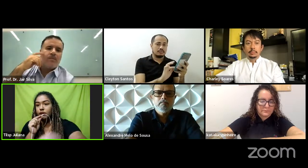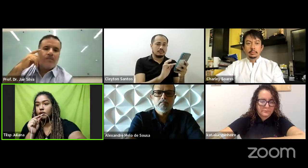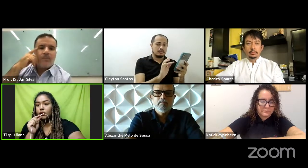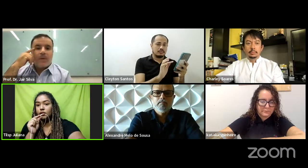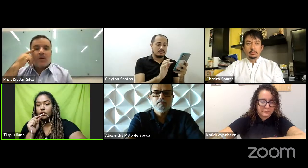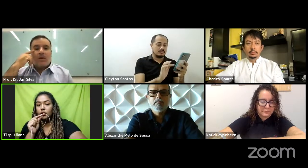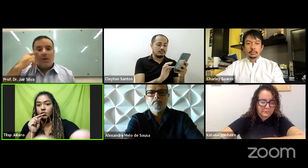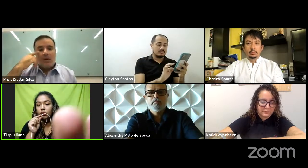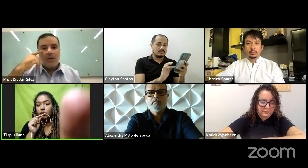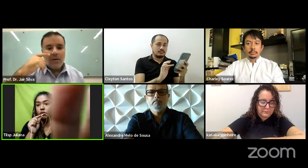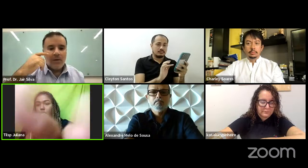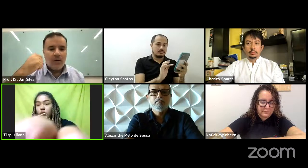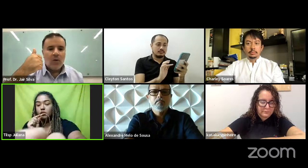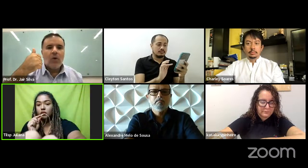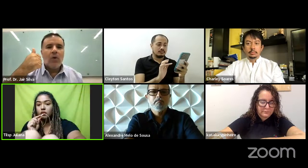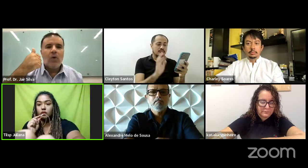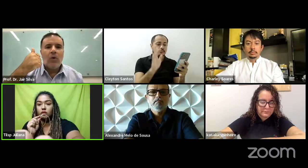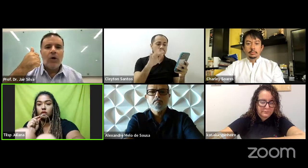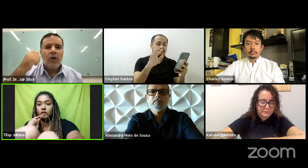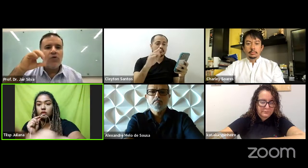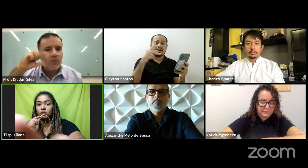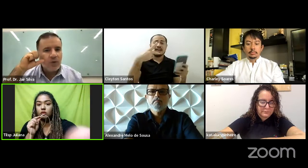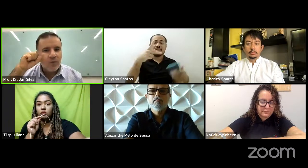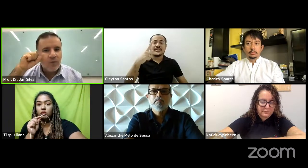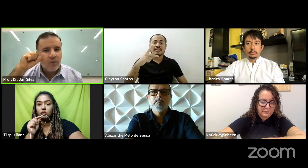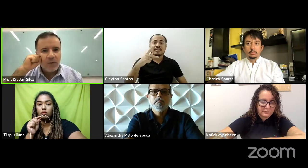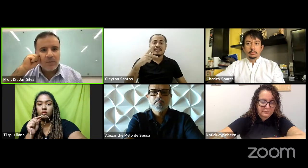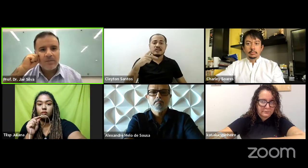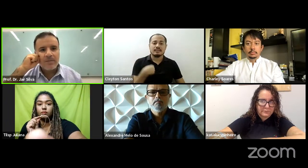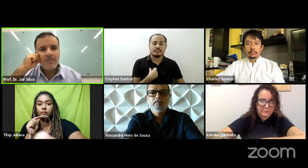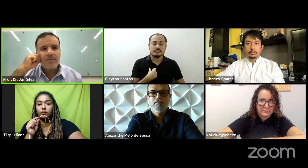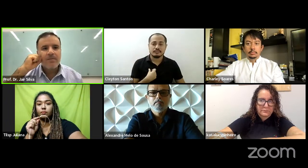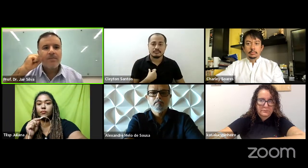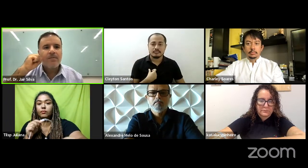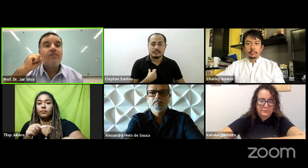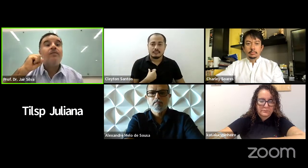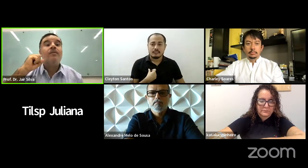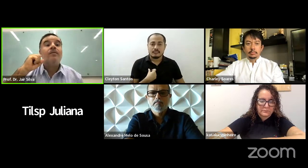Um, dois, testando. Ok, Júlio, estou ouvindo.